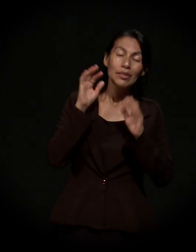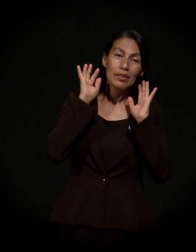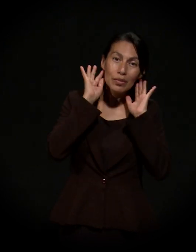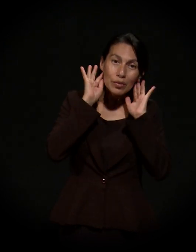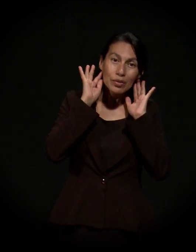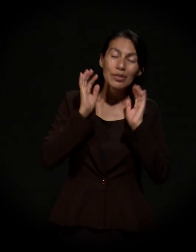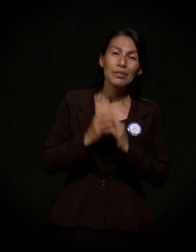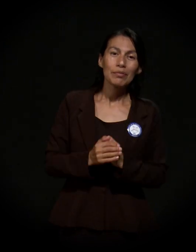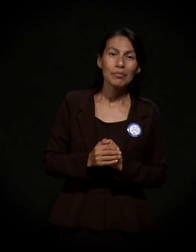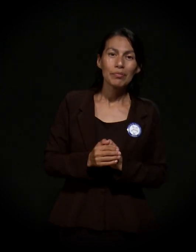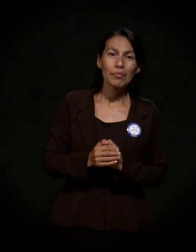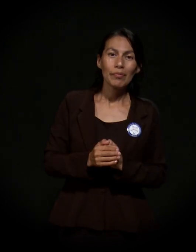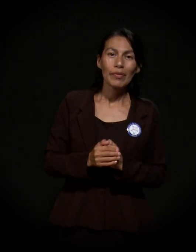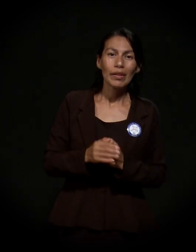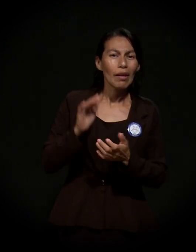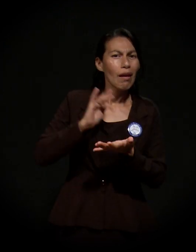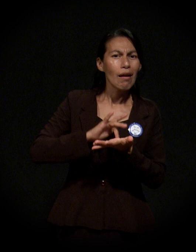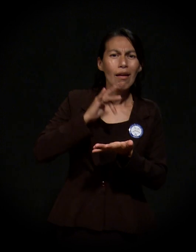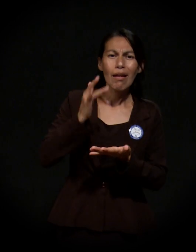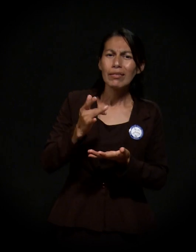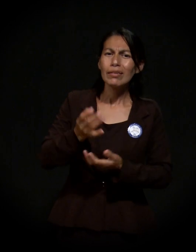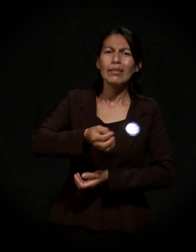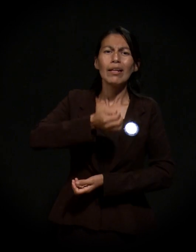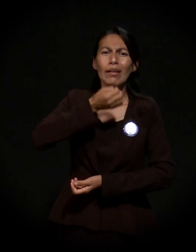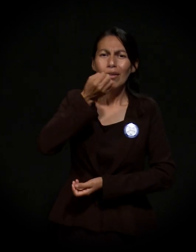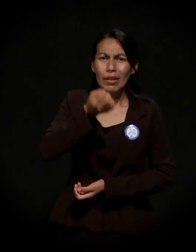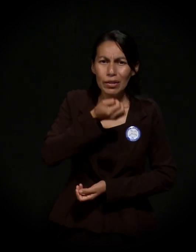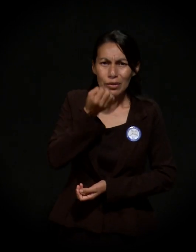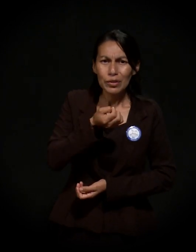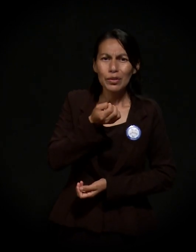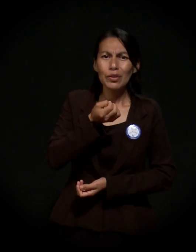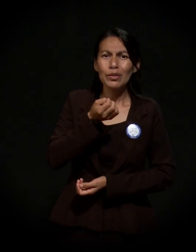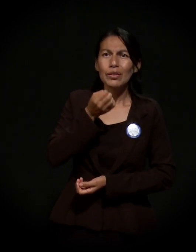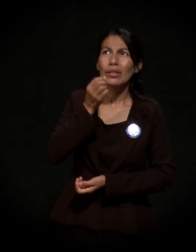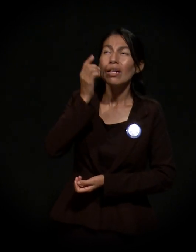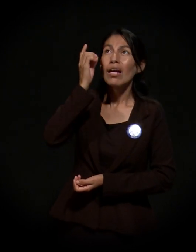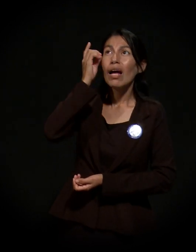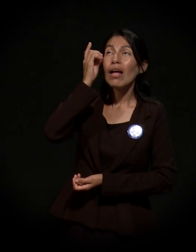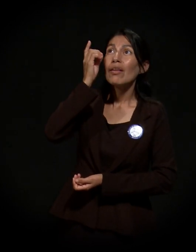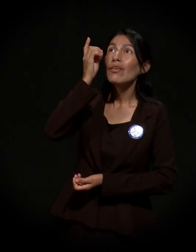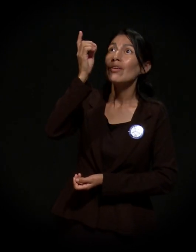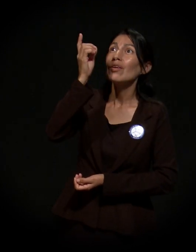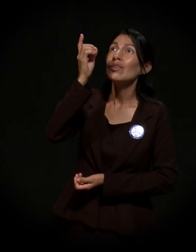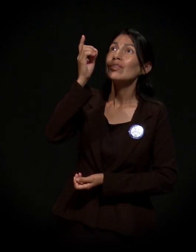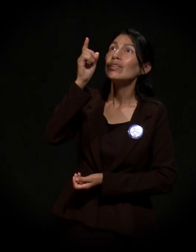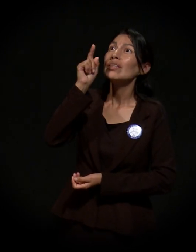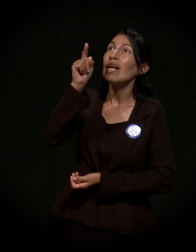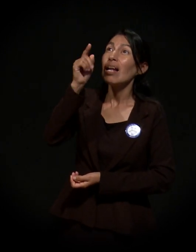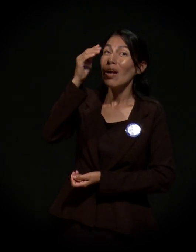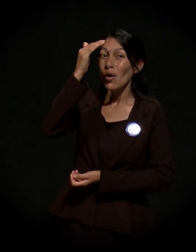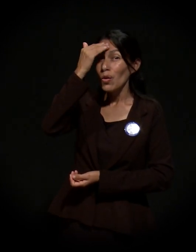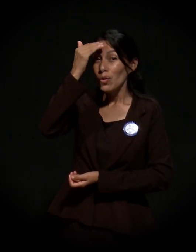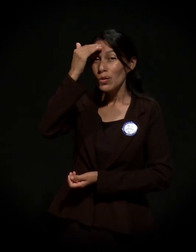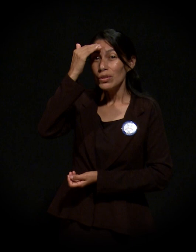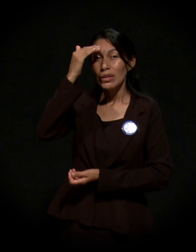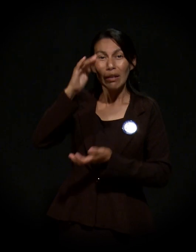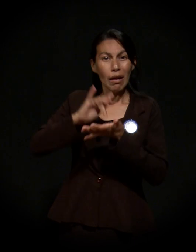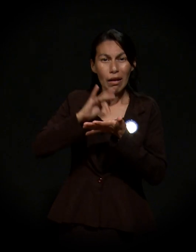la oración puedes invocar al Dios que puedes conocer a través de la